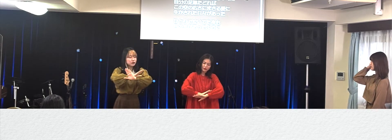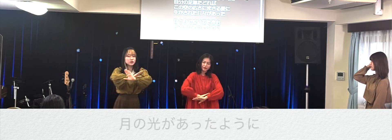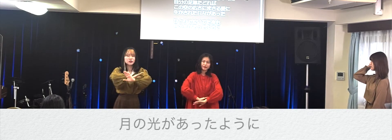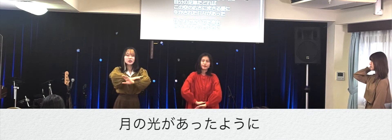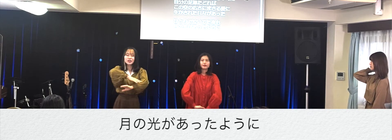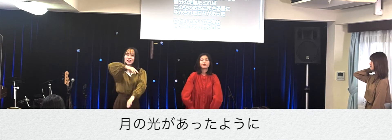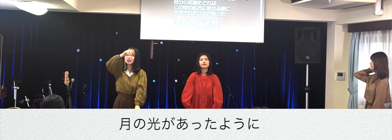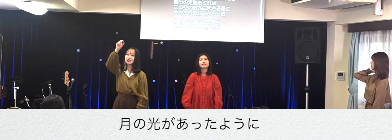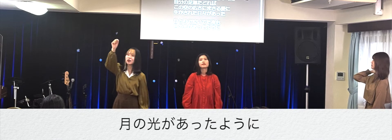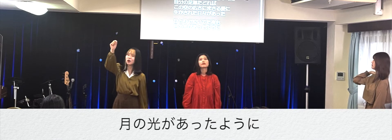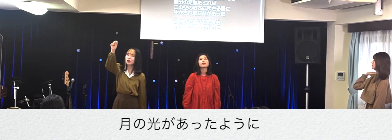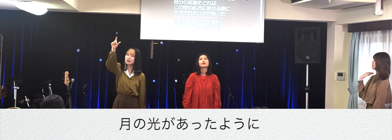月の